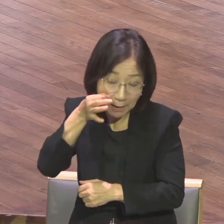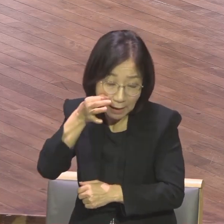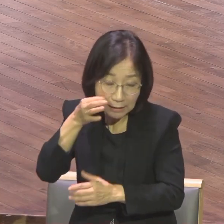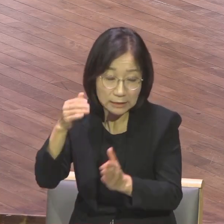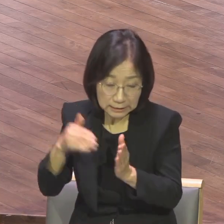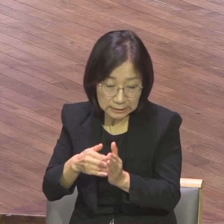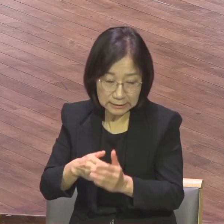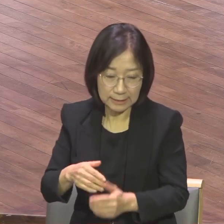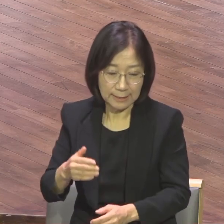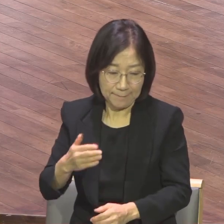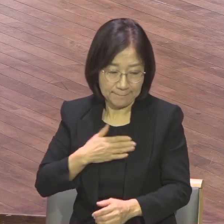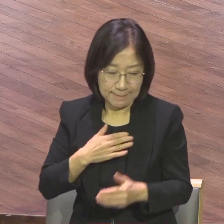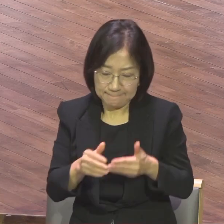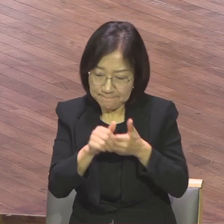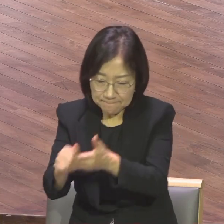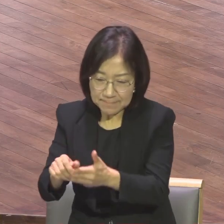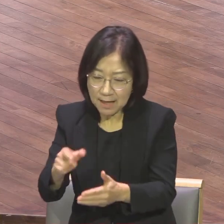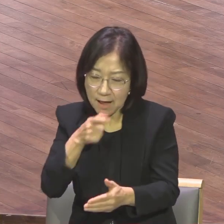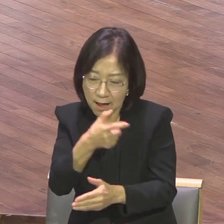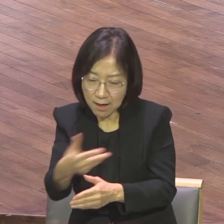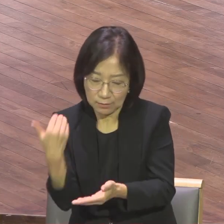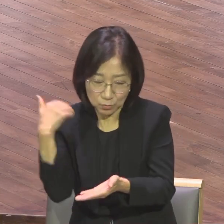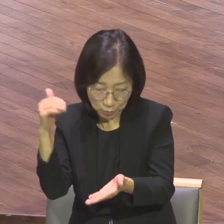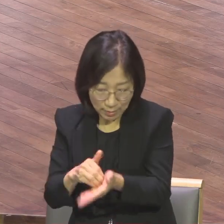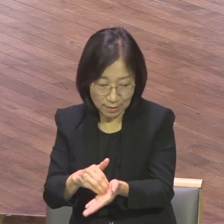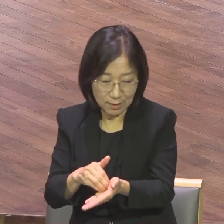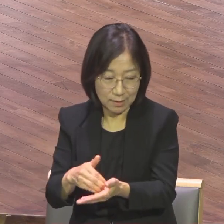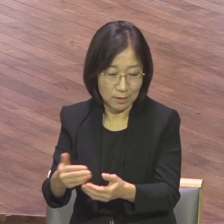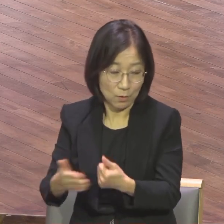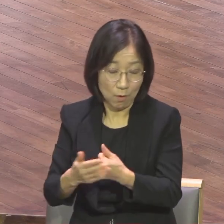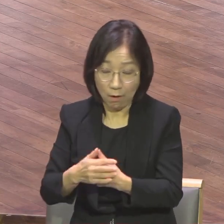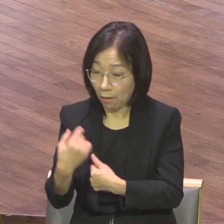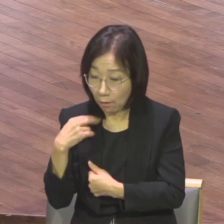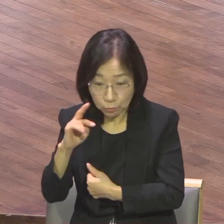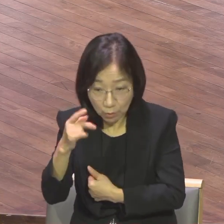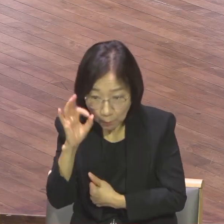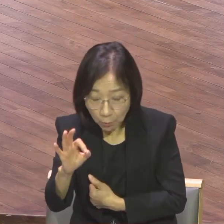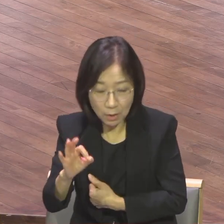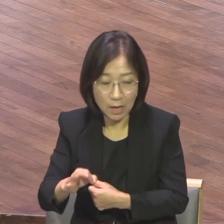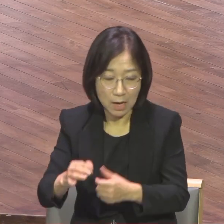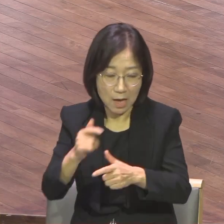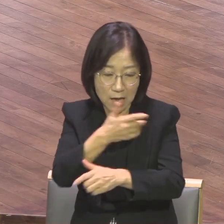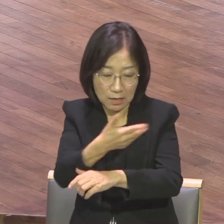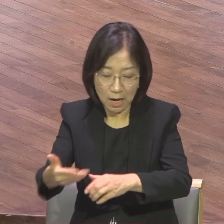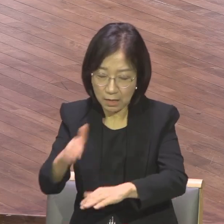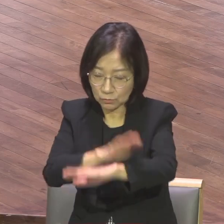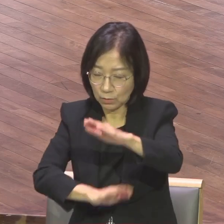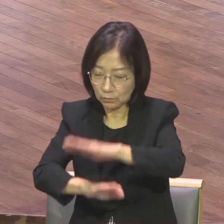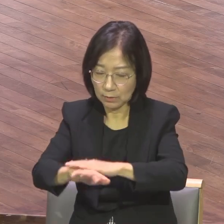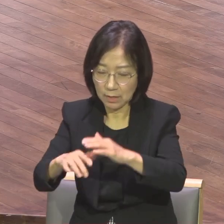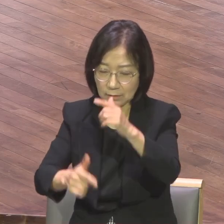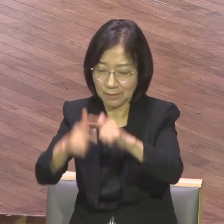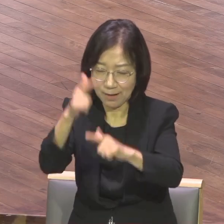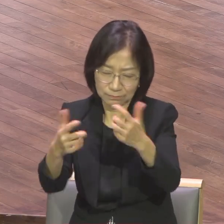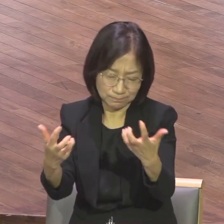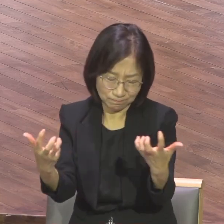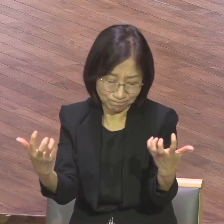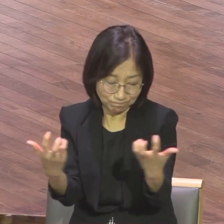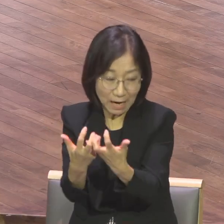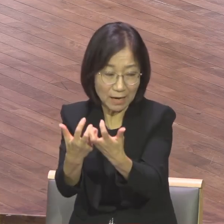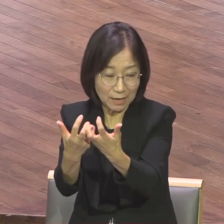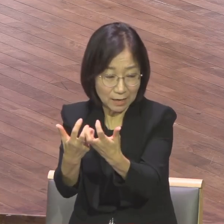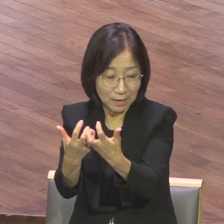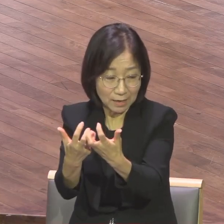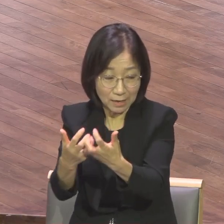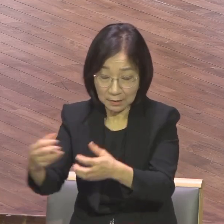하시고 나를 인도하여 강가로 돌아가게 하시기로 내가 돌아가니 강 좌우편에 나무가 심이 많더라. 그가 내게 이르시되